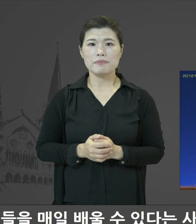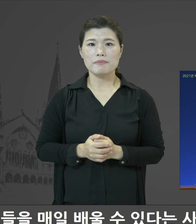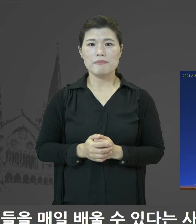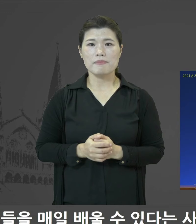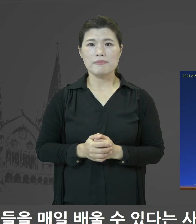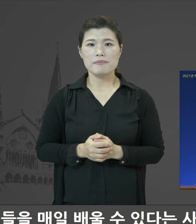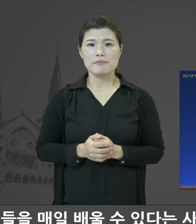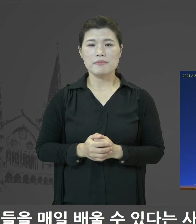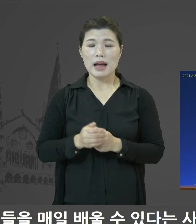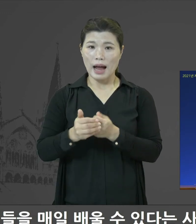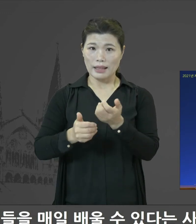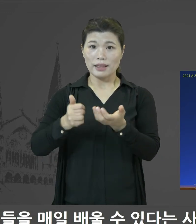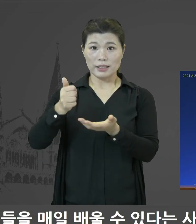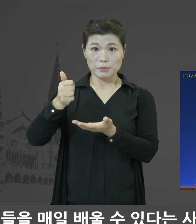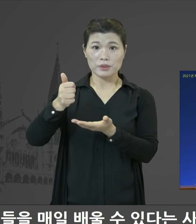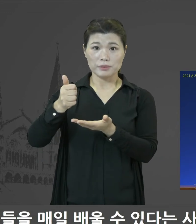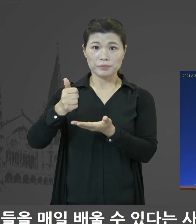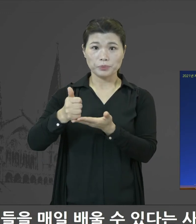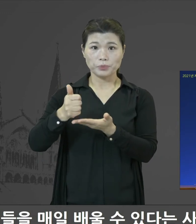하나님은